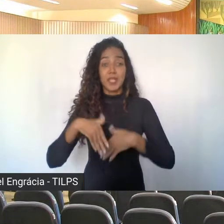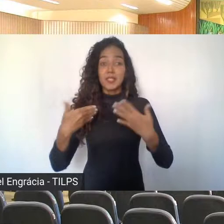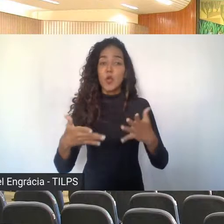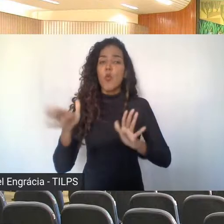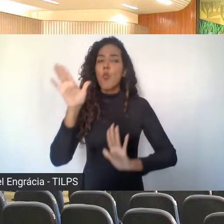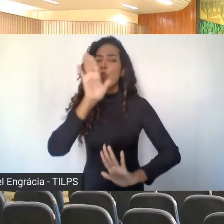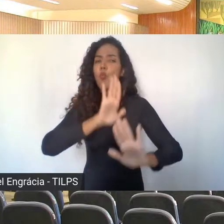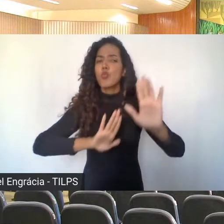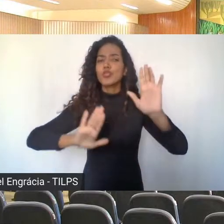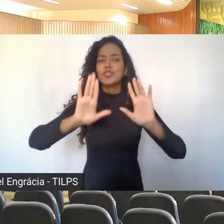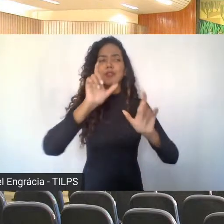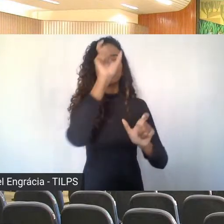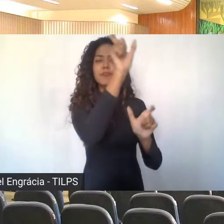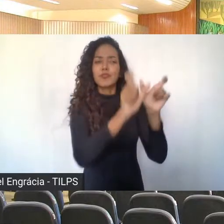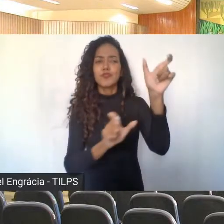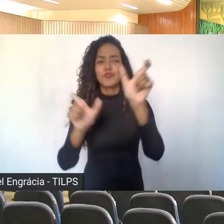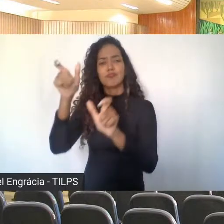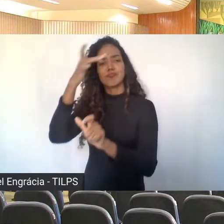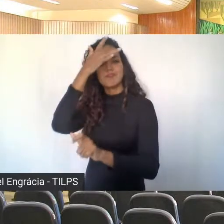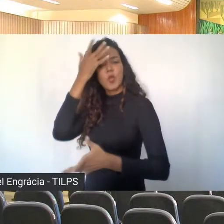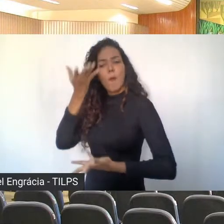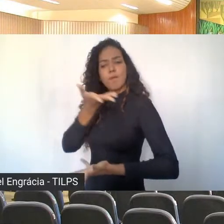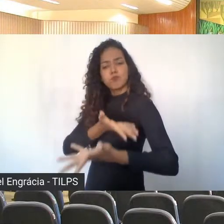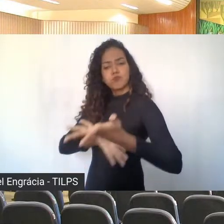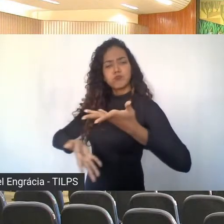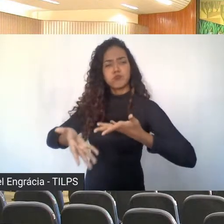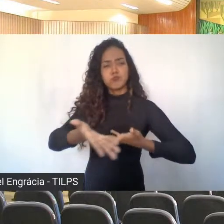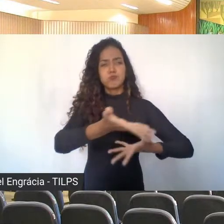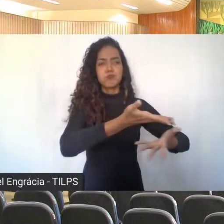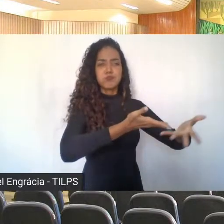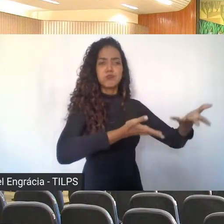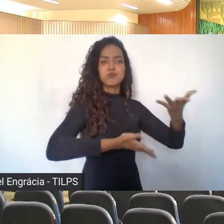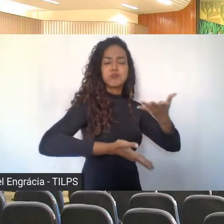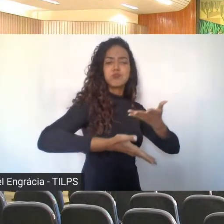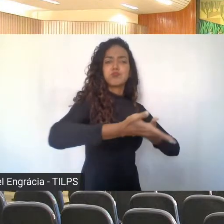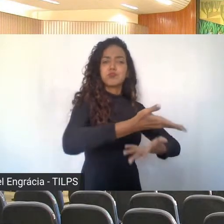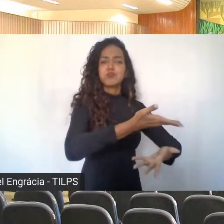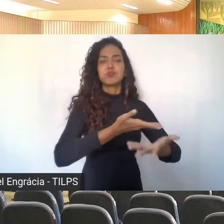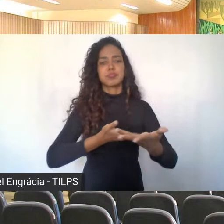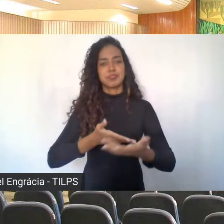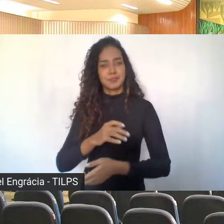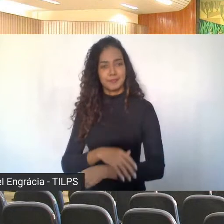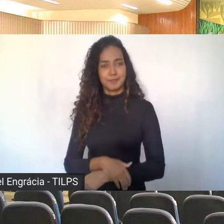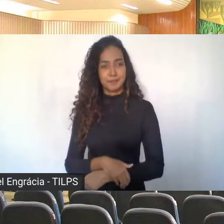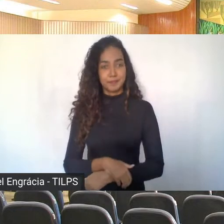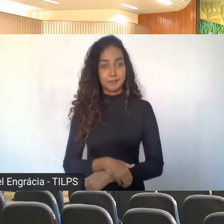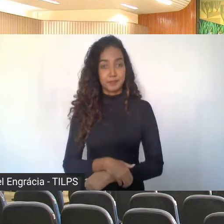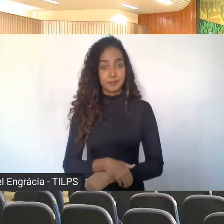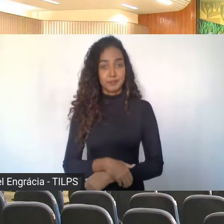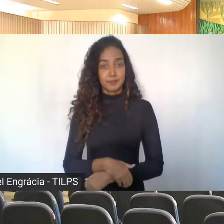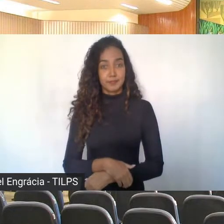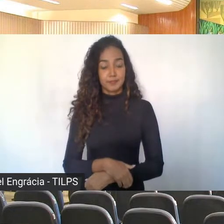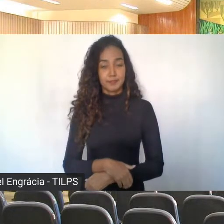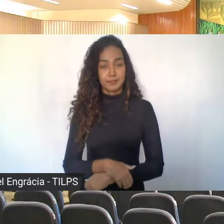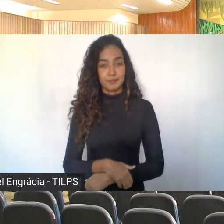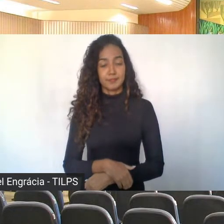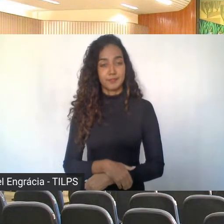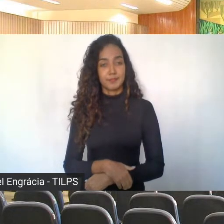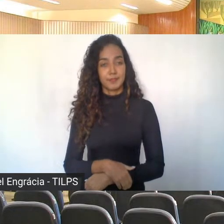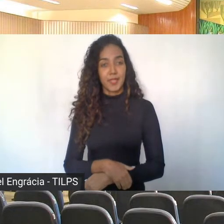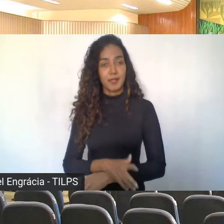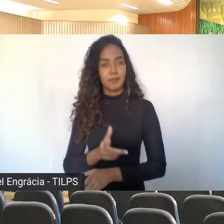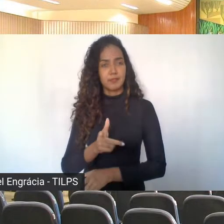aos outros, umas às outras, uns às outras, umas aos